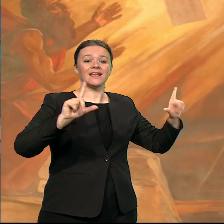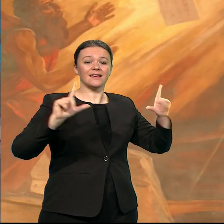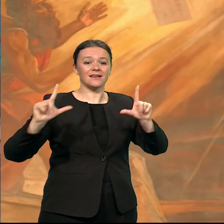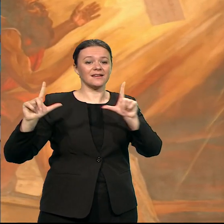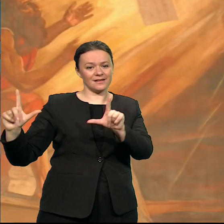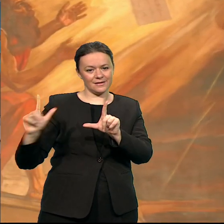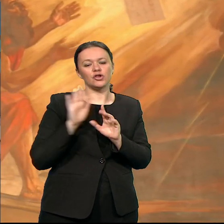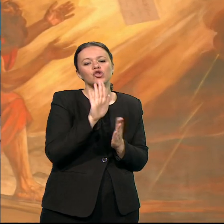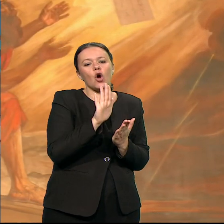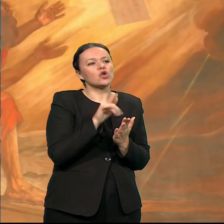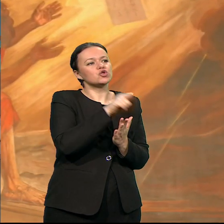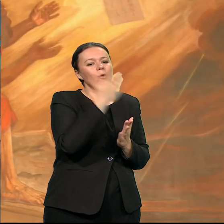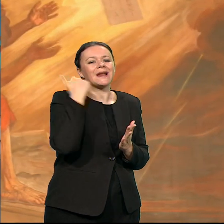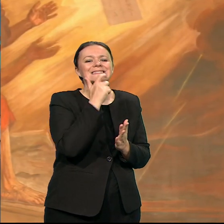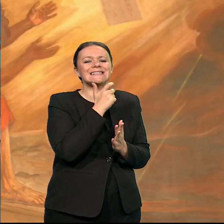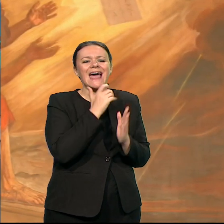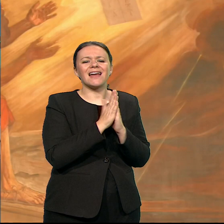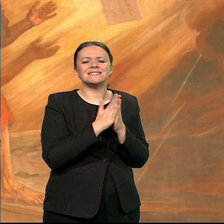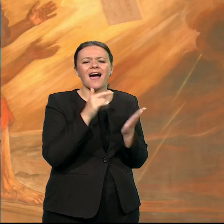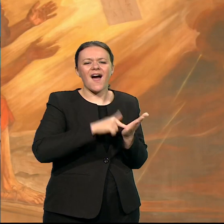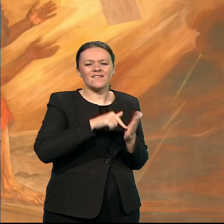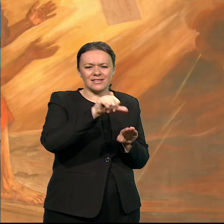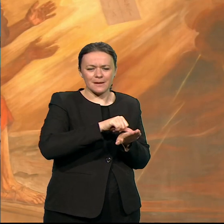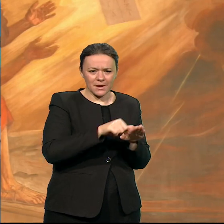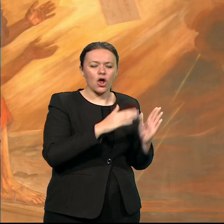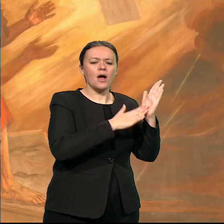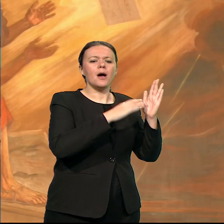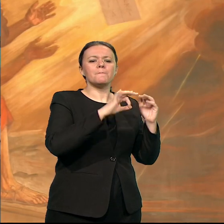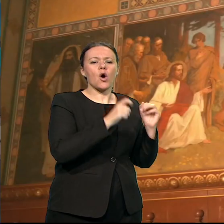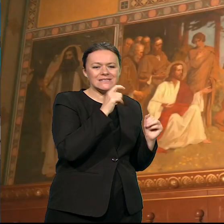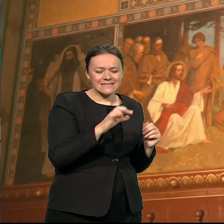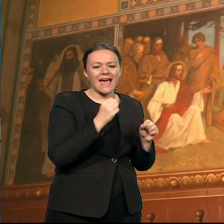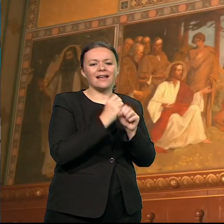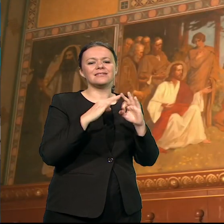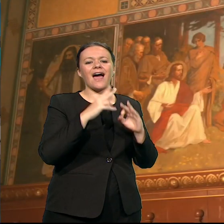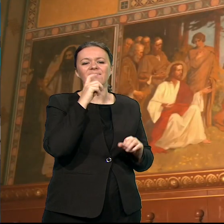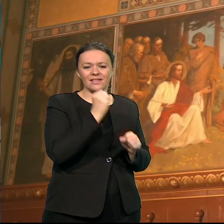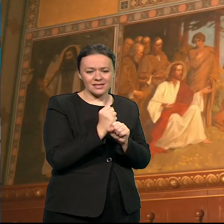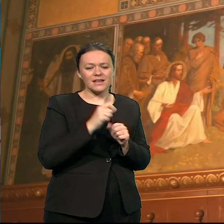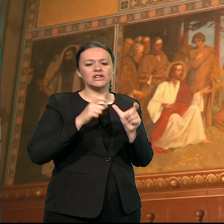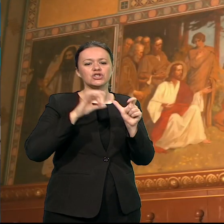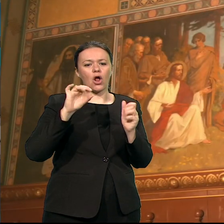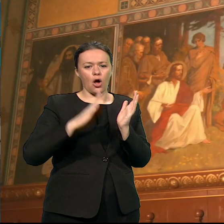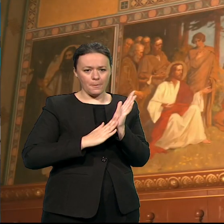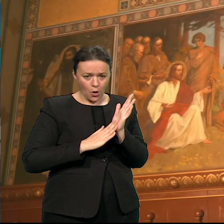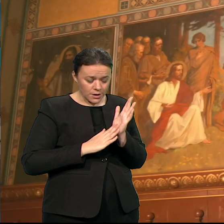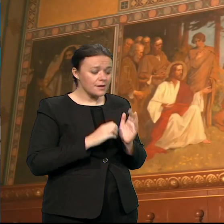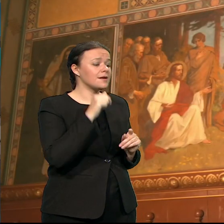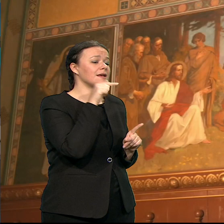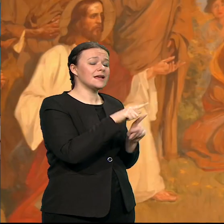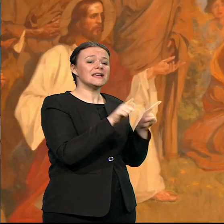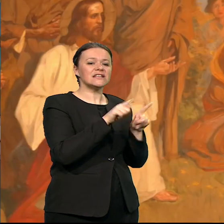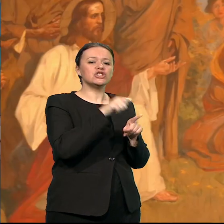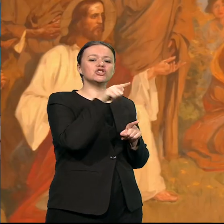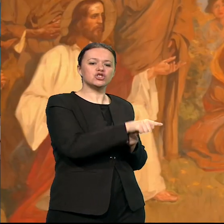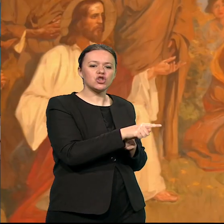starozavetne ličnosti prikazane, Mojsija, Davida i Solomona. Zatim imamo scene iz Novog Zaveta, Hristos